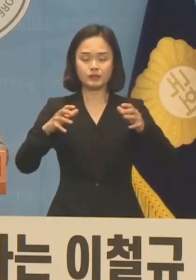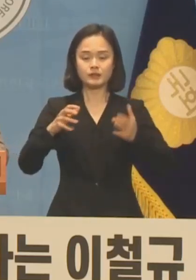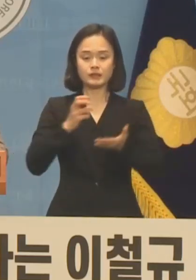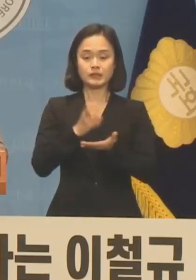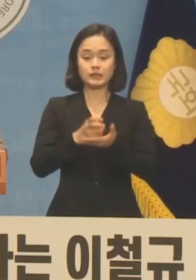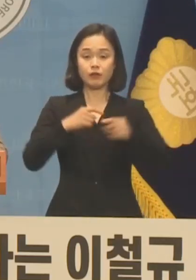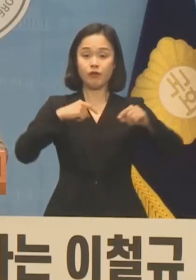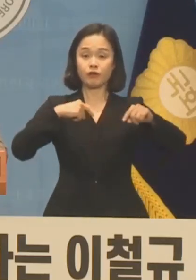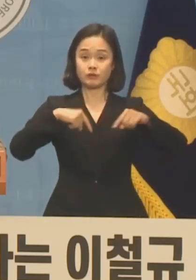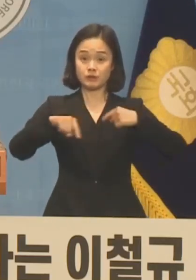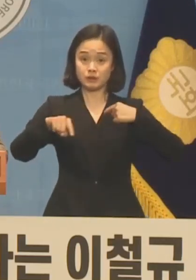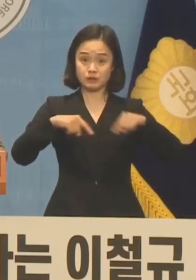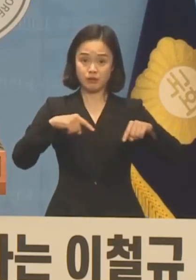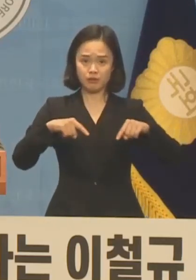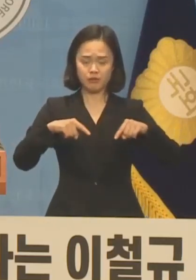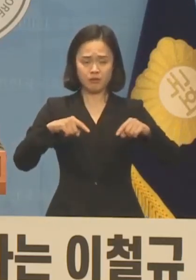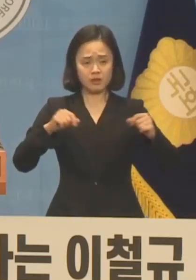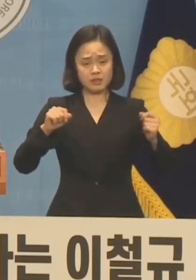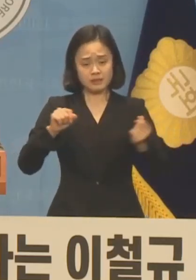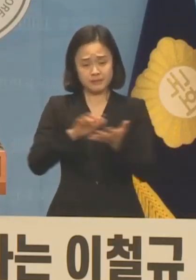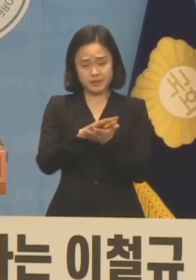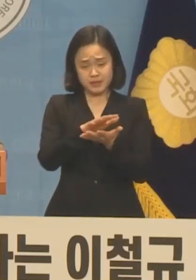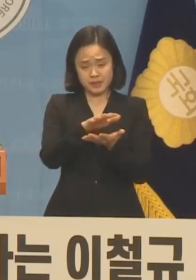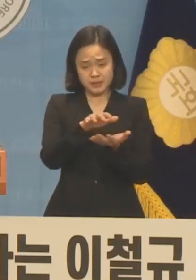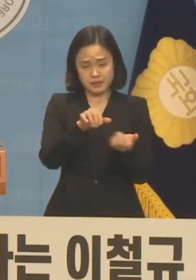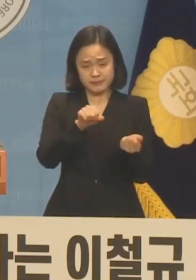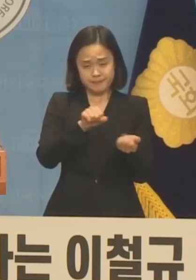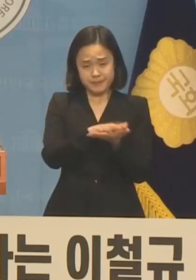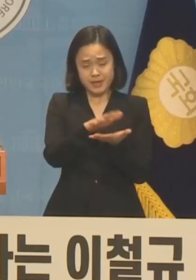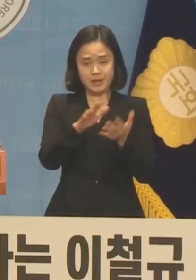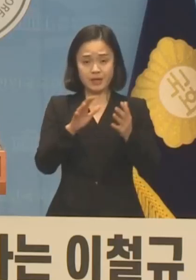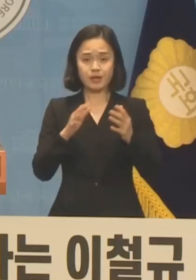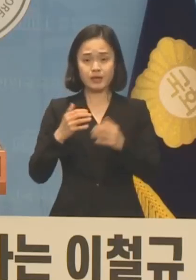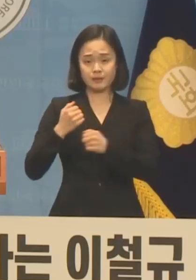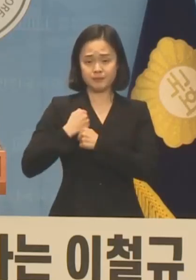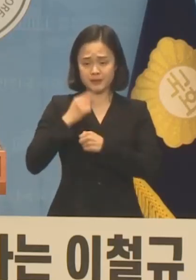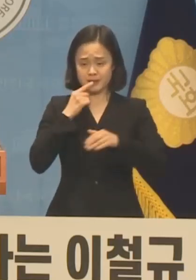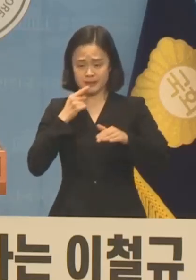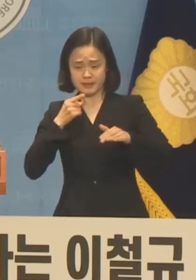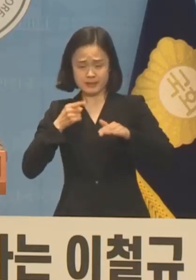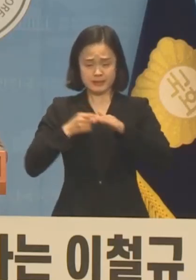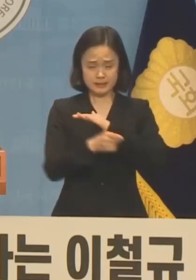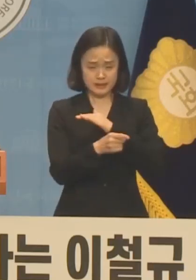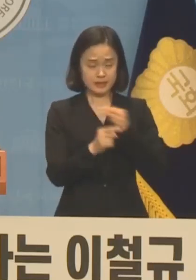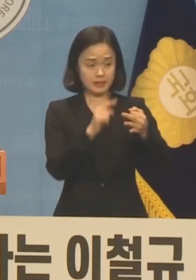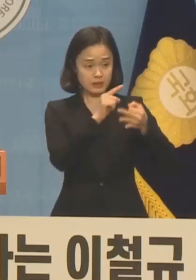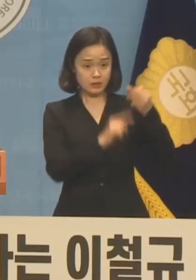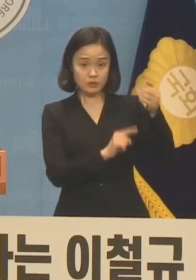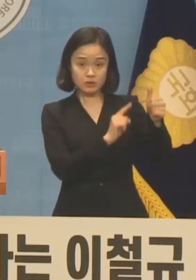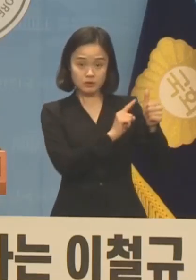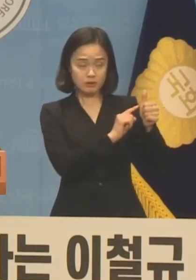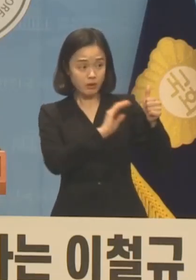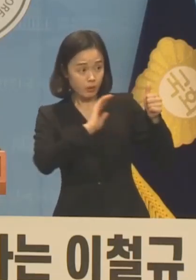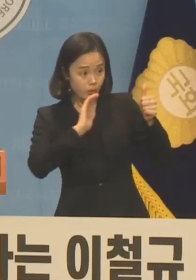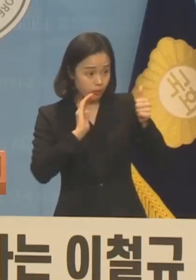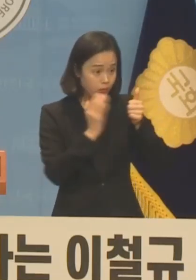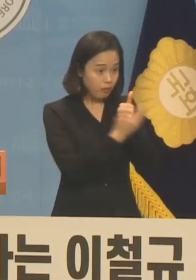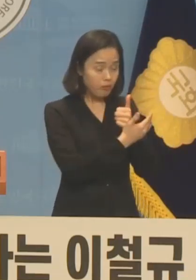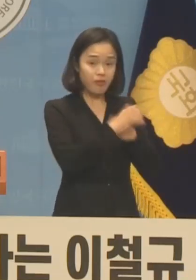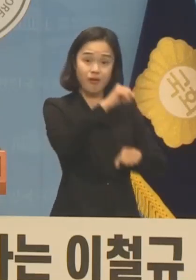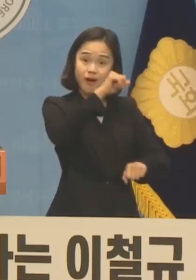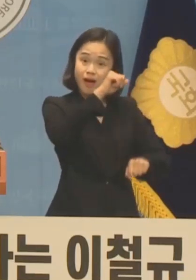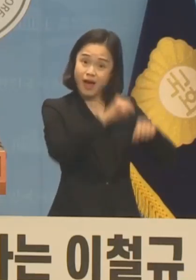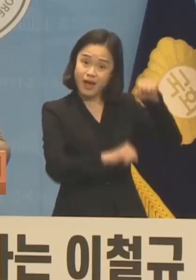행위를 옹호하고 비상계엄 사태를 비호하는 행동을 하는 것은